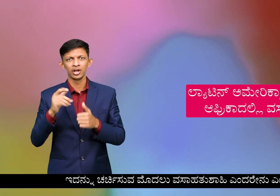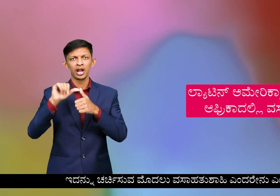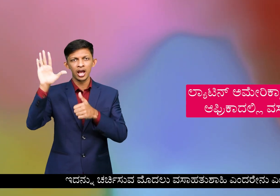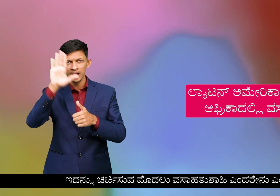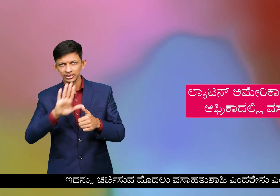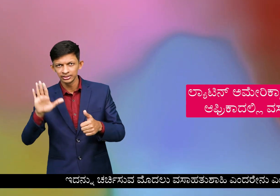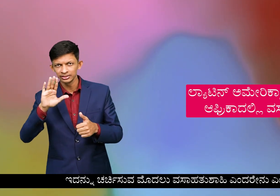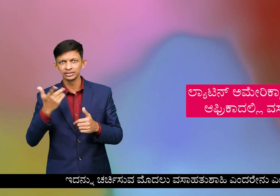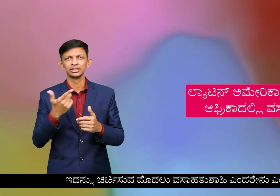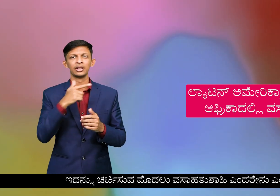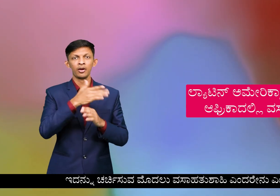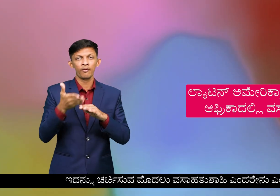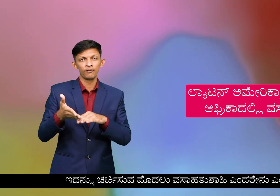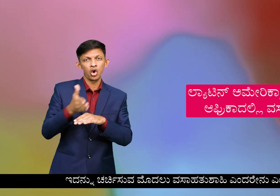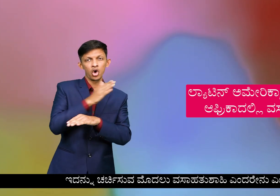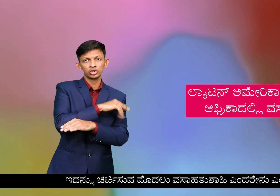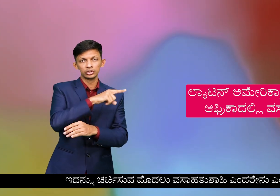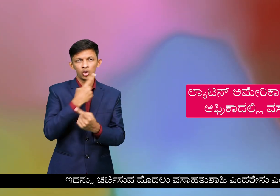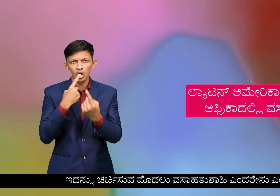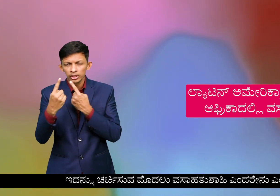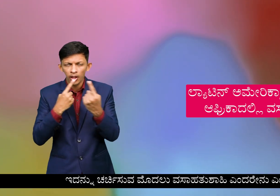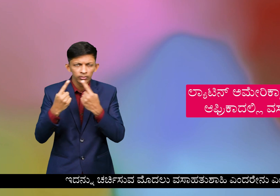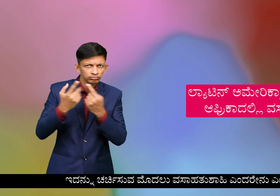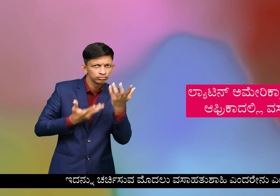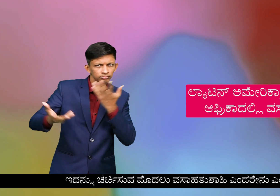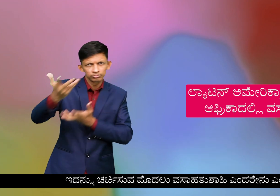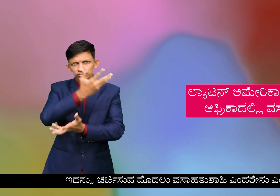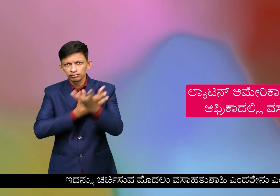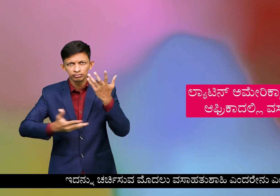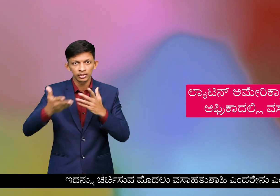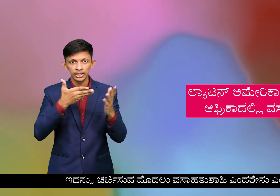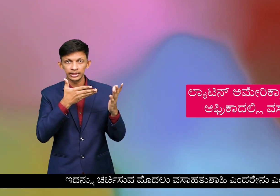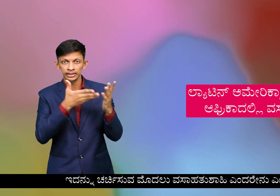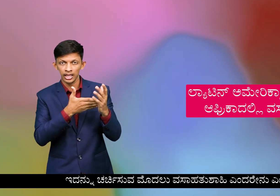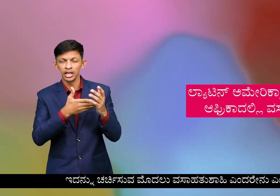ಇದನ್ನು ಚರ್ಚಿಸುವ ಮೊದಲು ವಸಾಹತುಶಾಹಿ ಎಂದರೇನು ಎಂದು ನೋಡೋಣ.